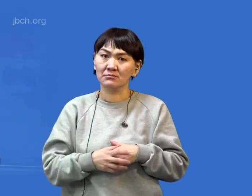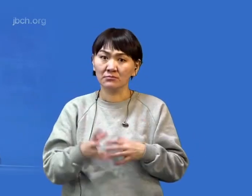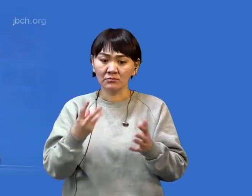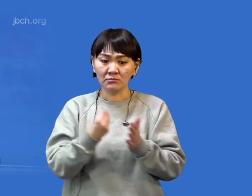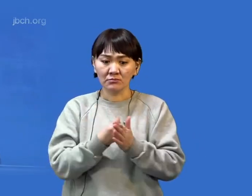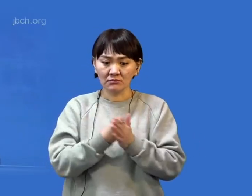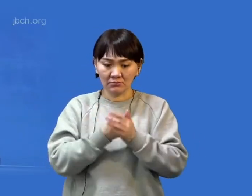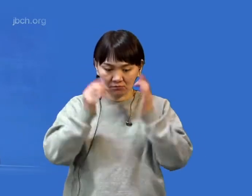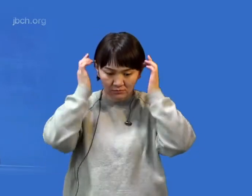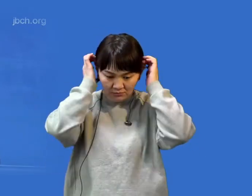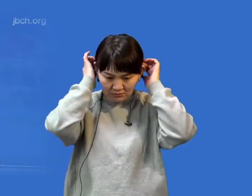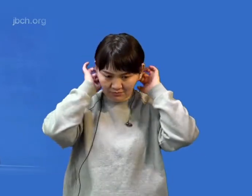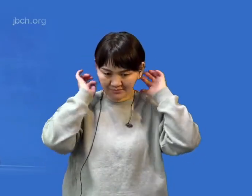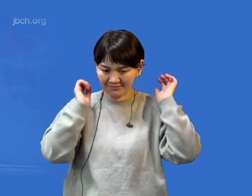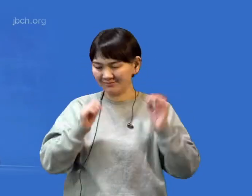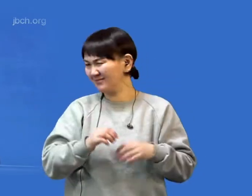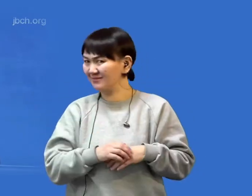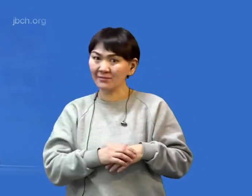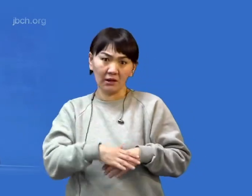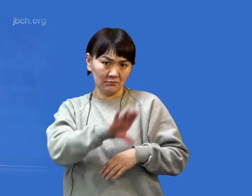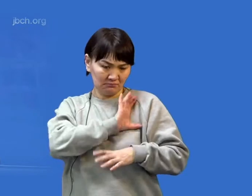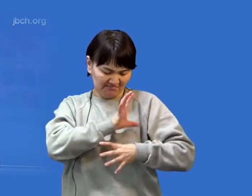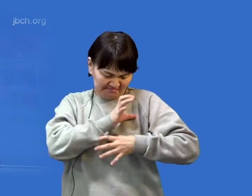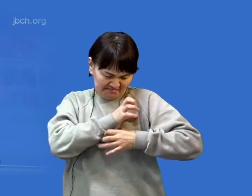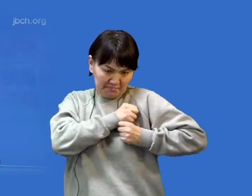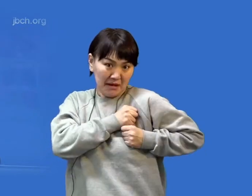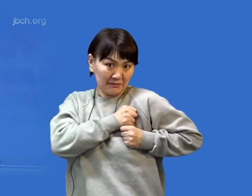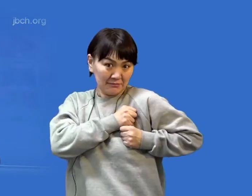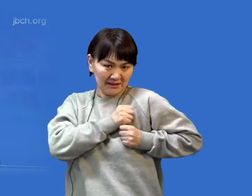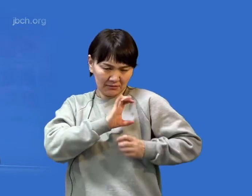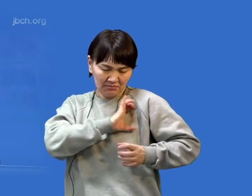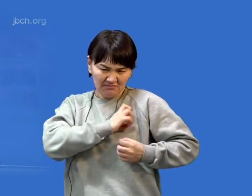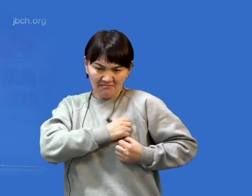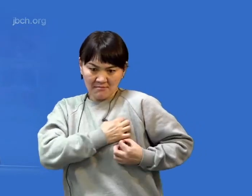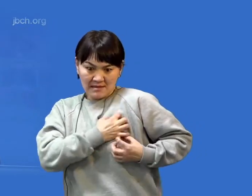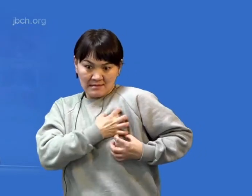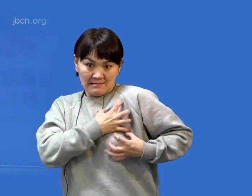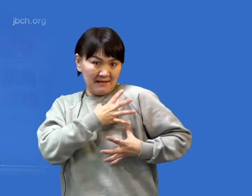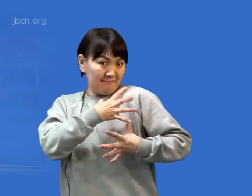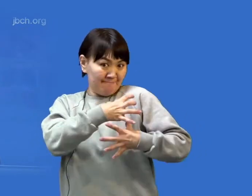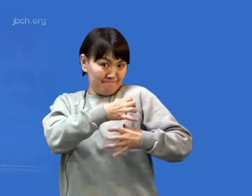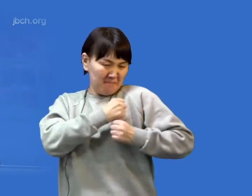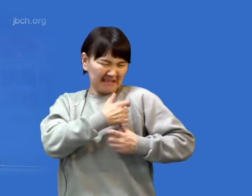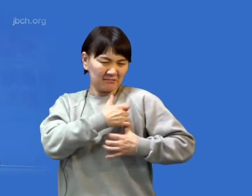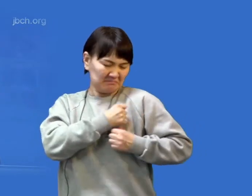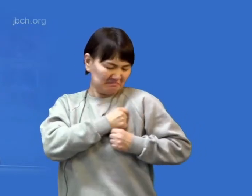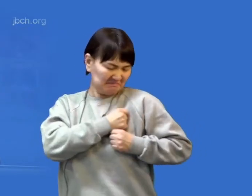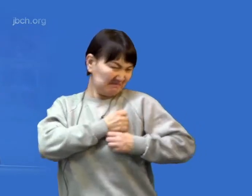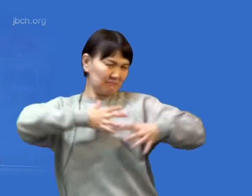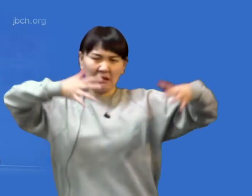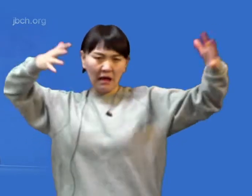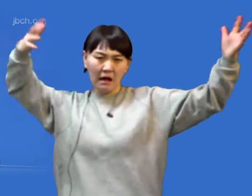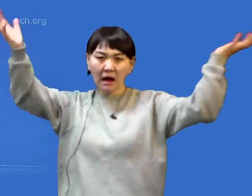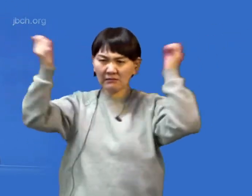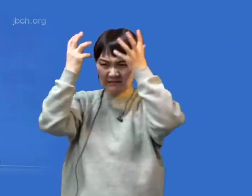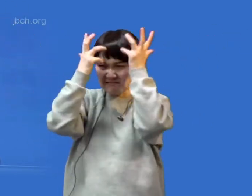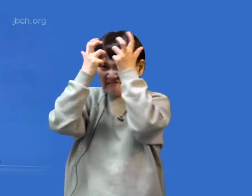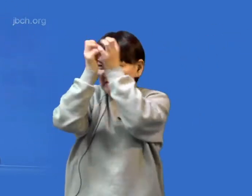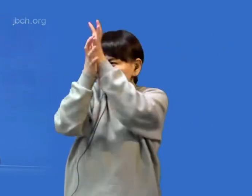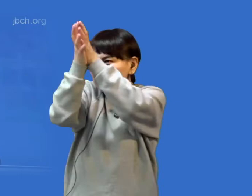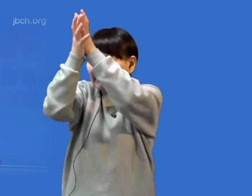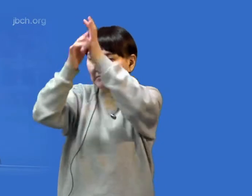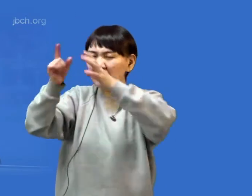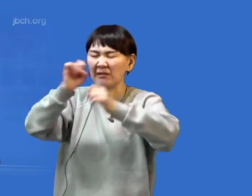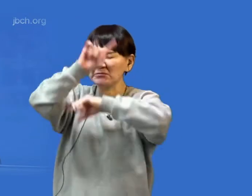энэ зүгээр сэтгэл хөдлөлөө барьж дийлдэггүй хүн байдаг гэж тэ. Тэрнээсээ болоод том асуудалд орооцолддог. Энэ сэтгэл хөдлөлөө жигсэн